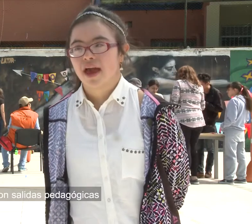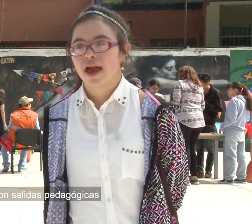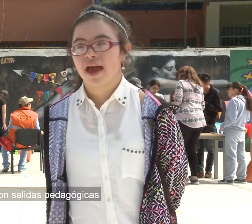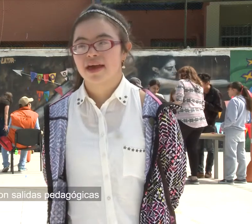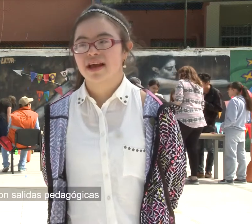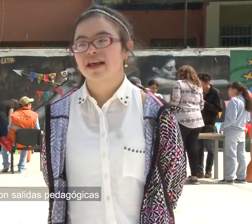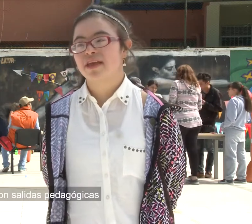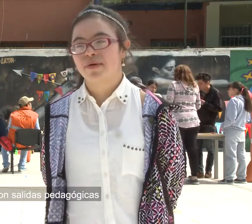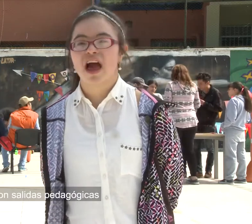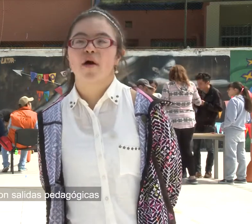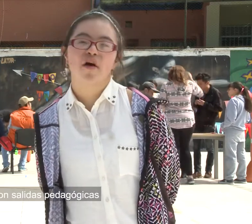salidas